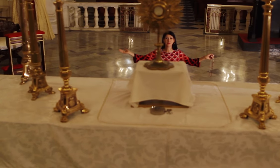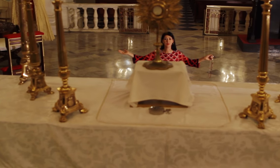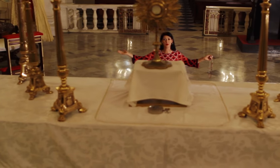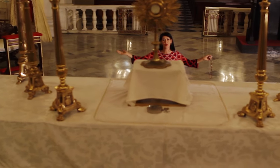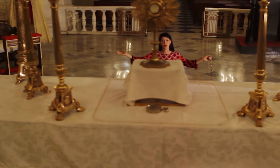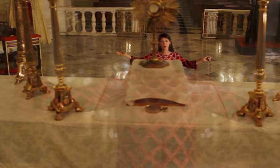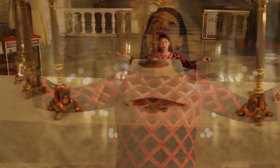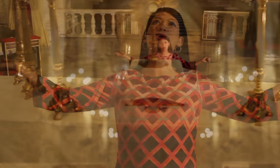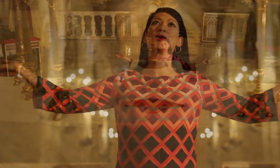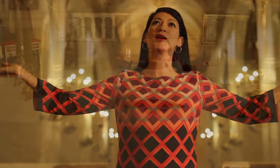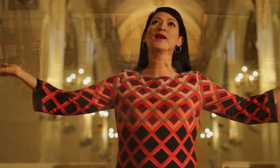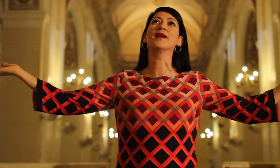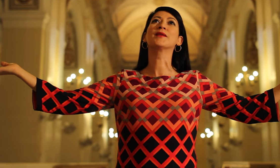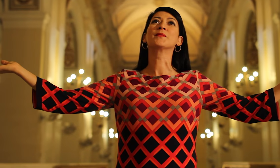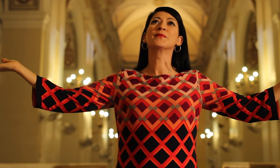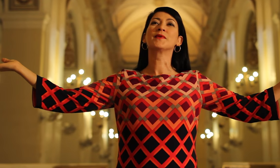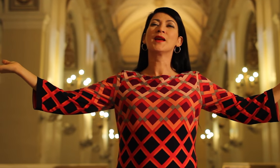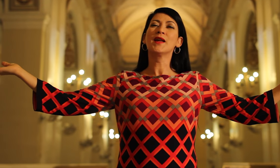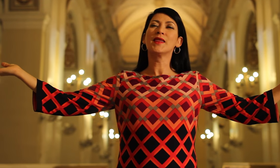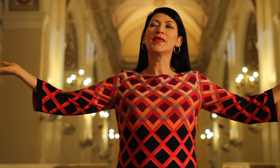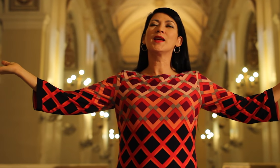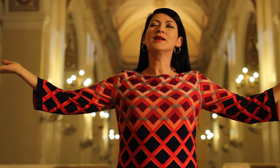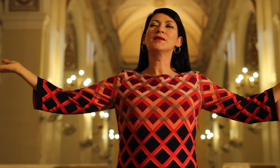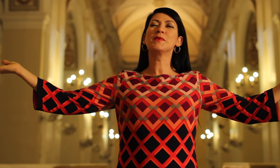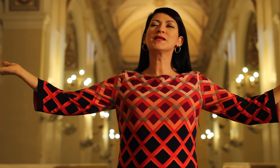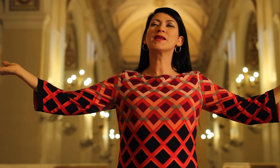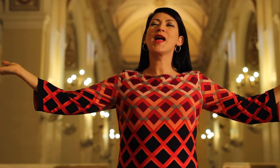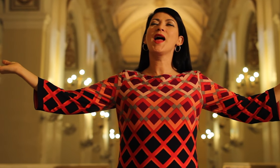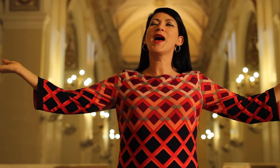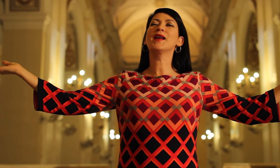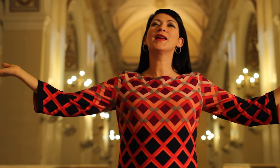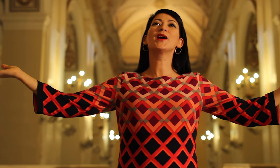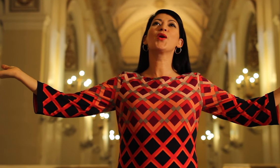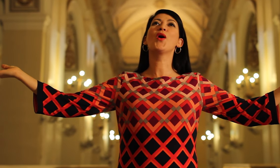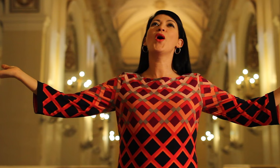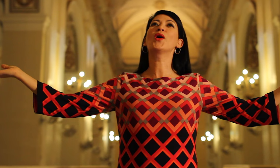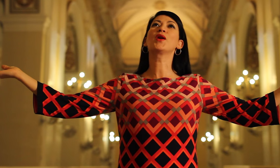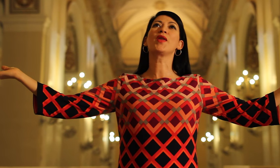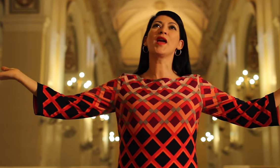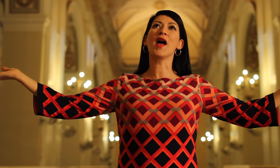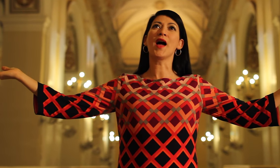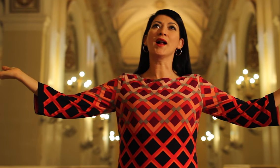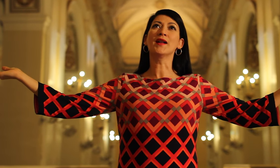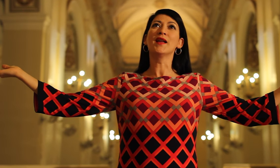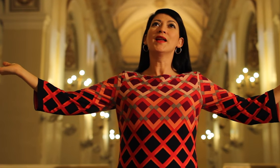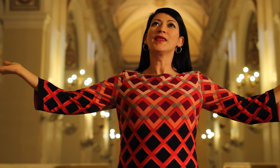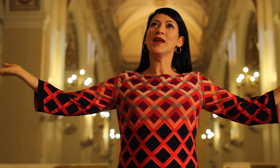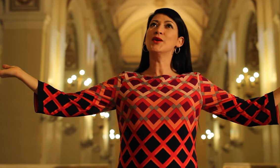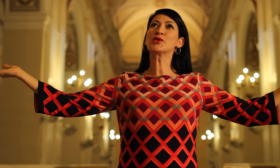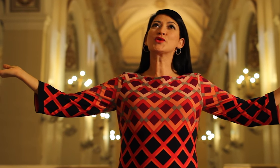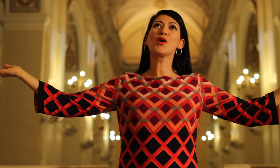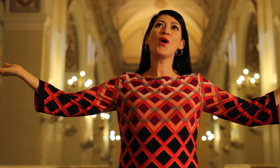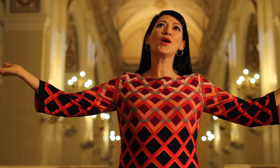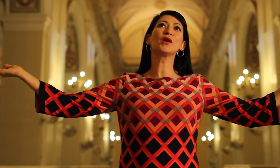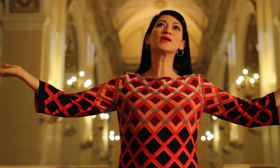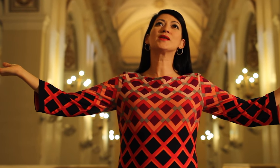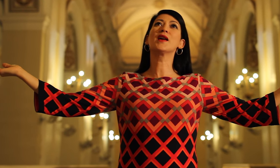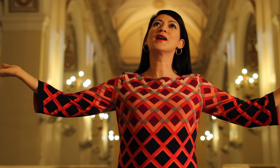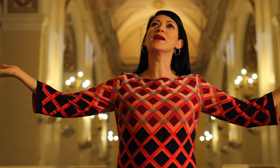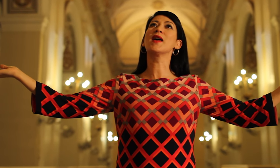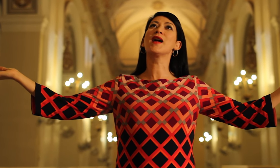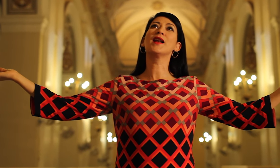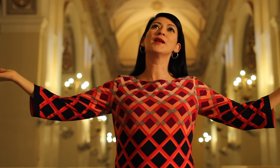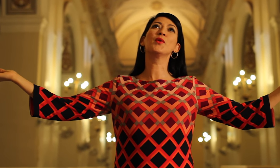pasión, ten misericordia de nosotros